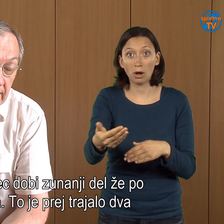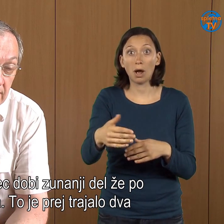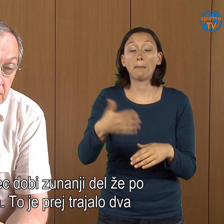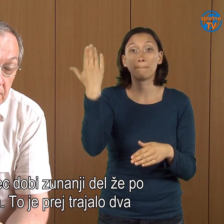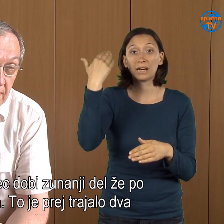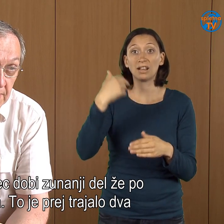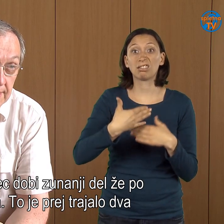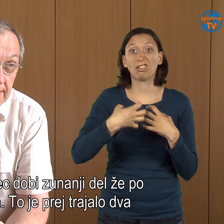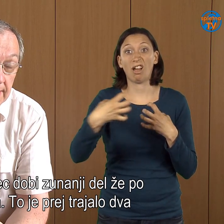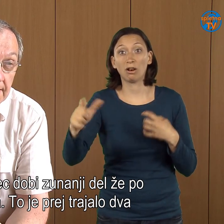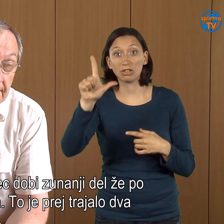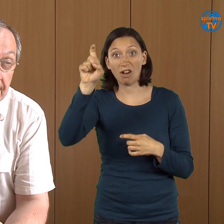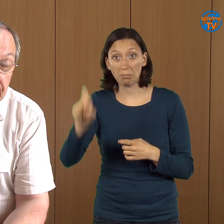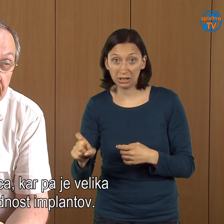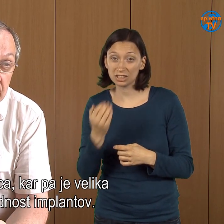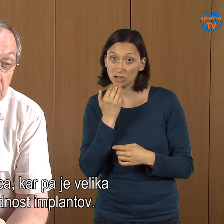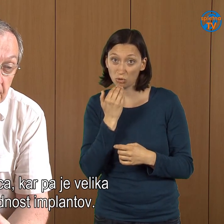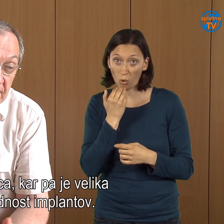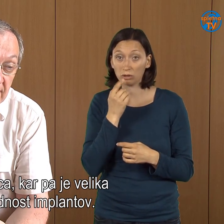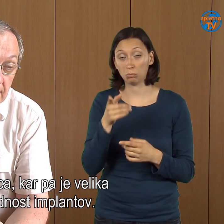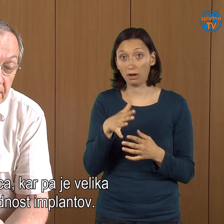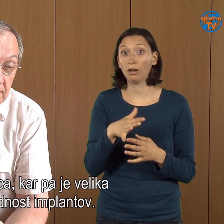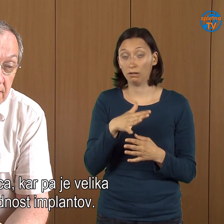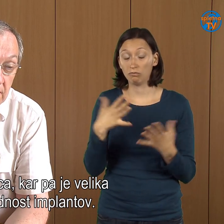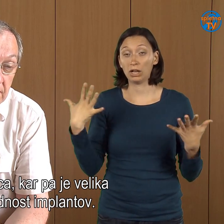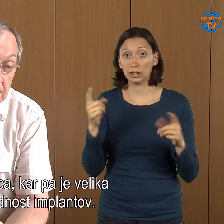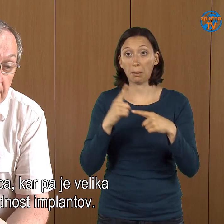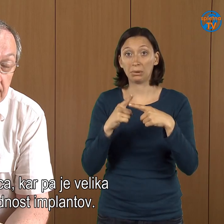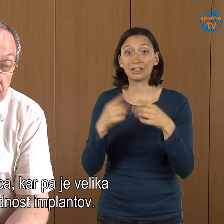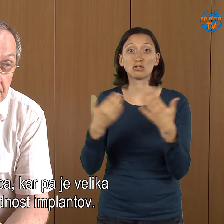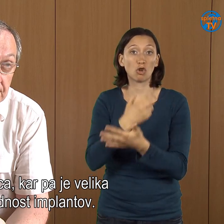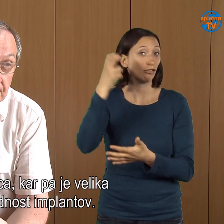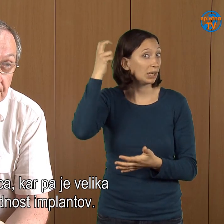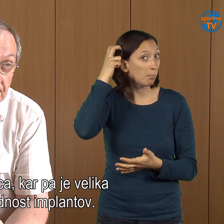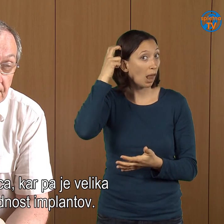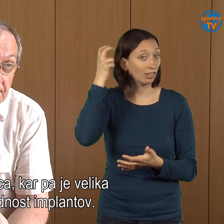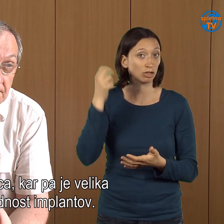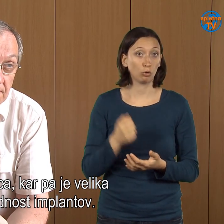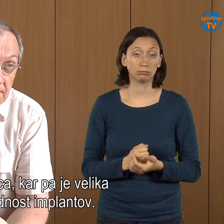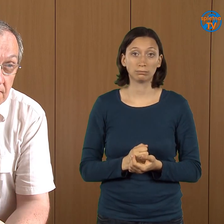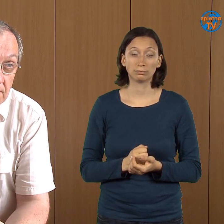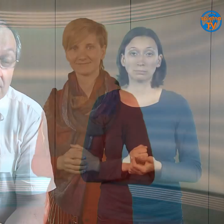kar je prej trajalo skoraj 2 meseca. Ne. To je pa velika prednost teh novih implantov.